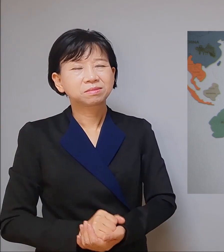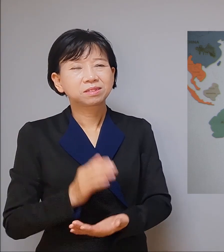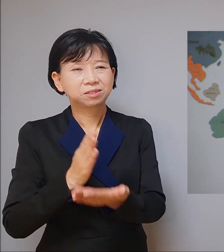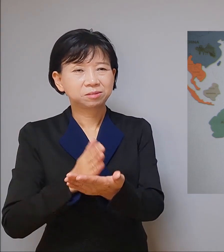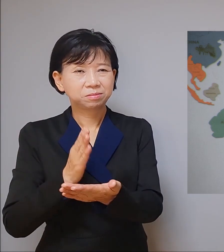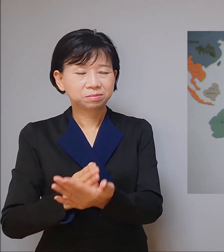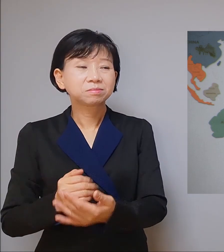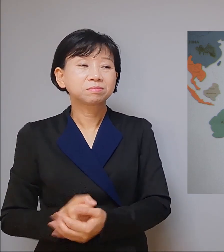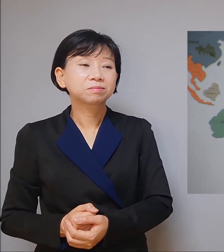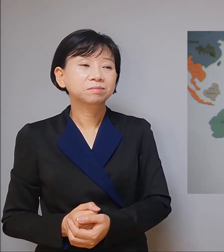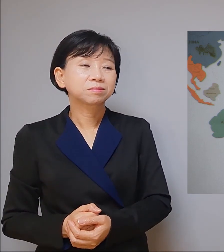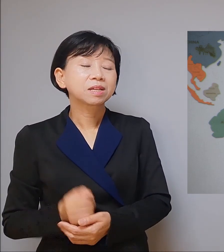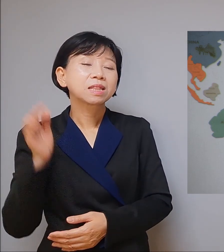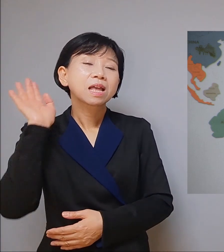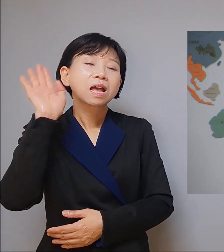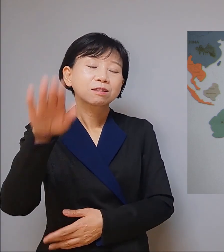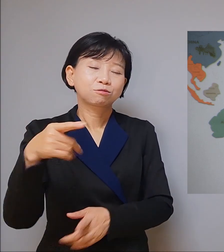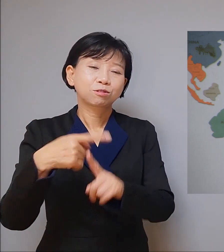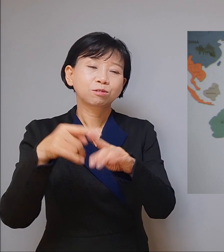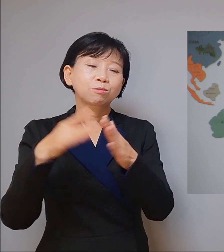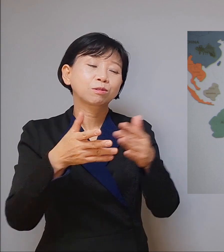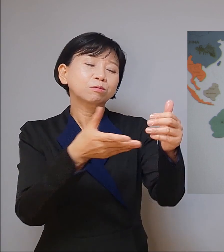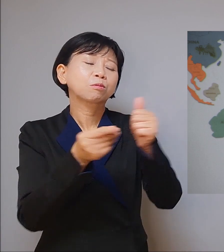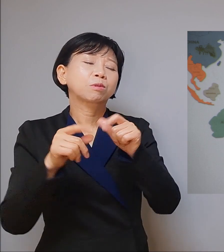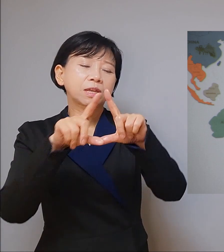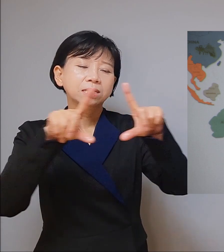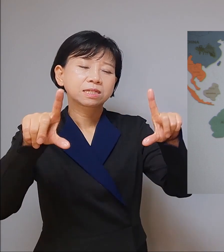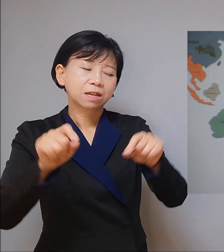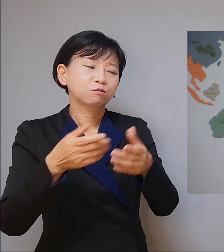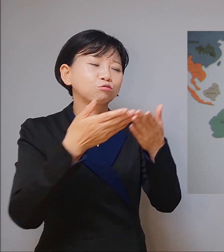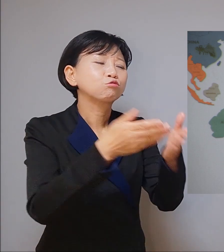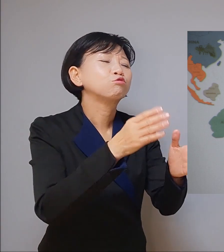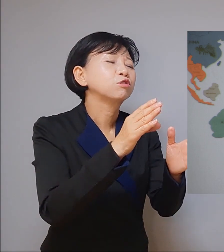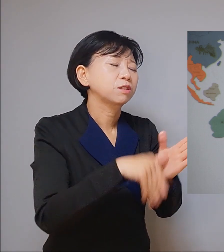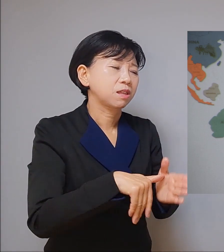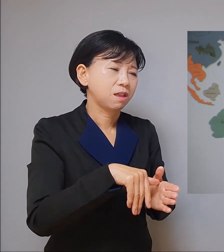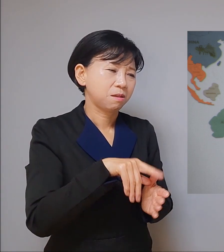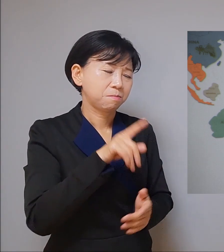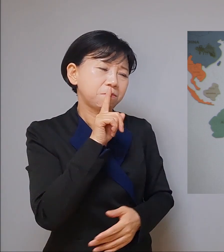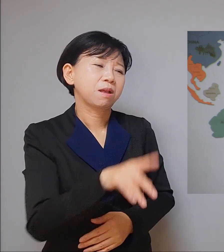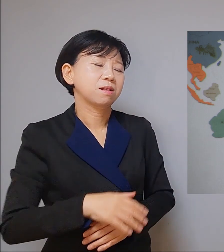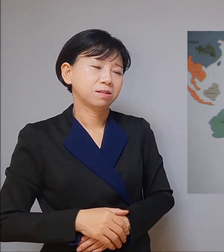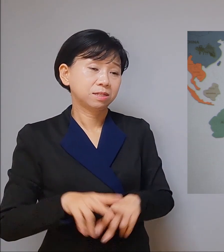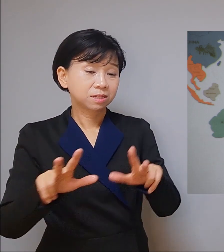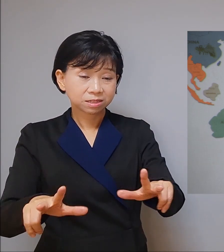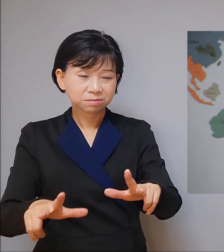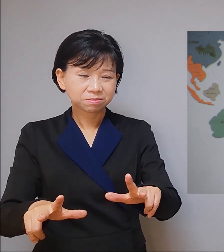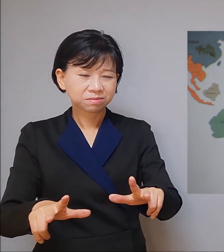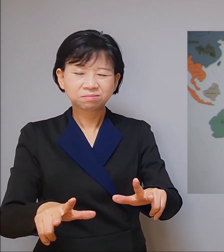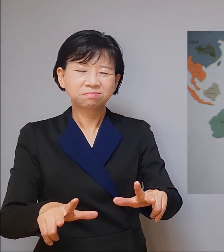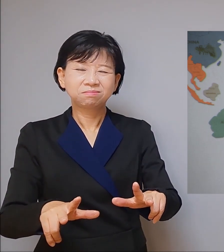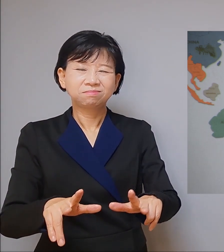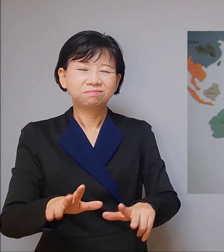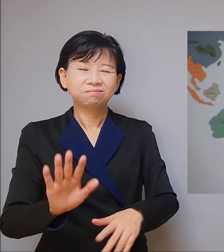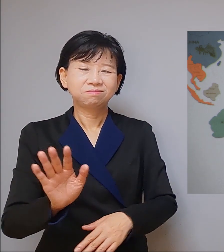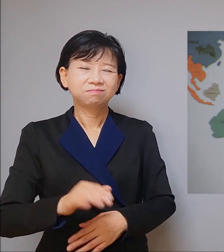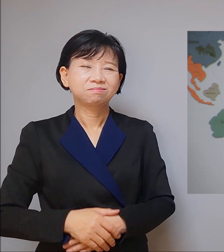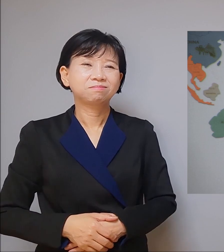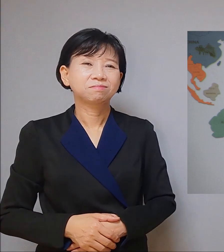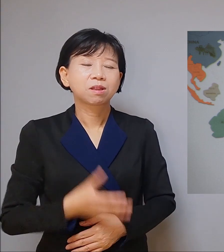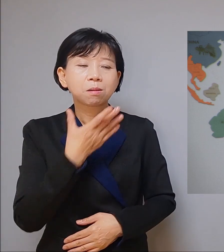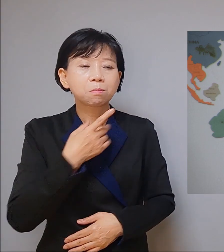교회 초청장 드릴 때 그때 말씀하셔도 됩니다. 보다 더 적극적으로 하나님 앞에서 우리